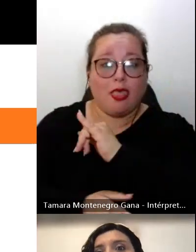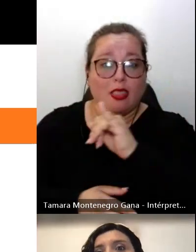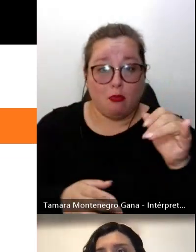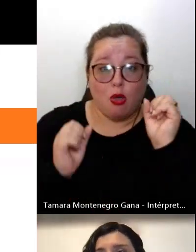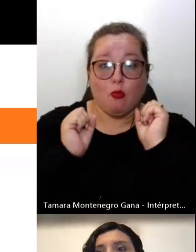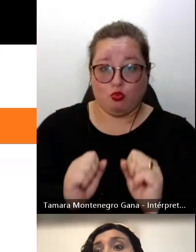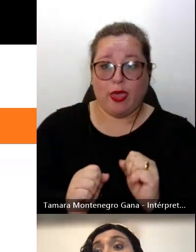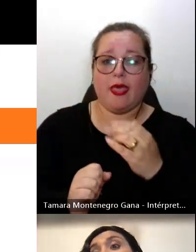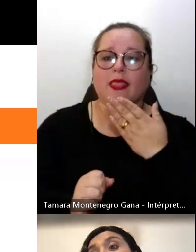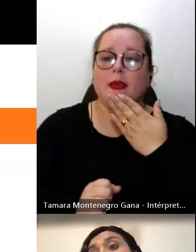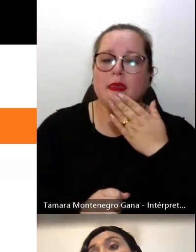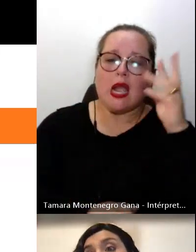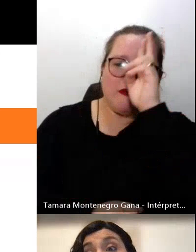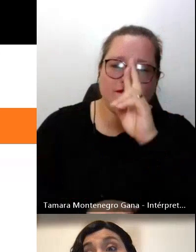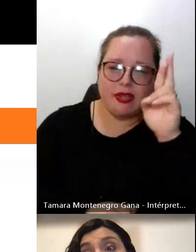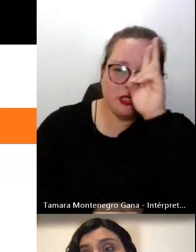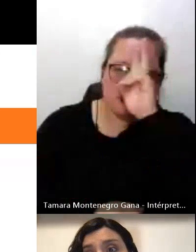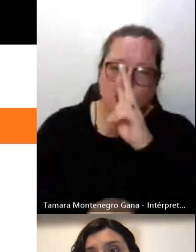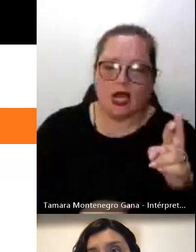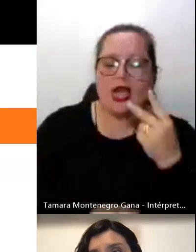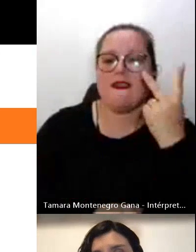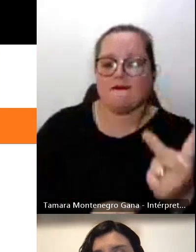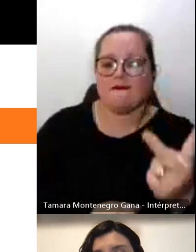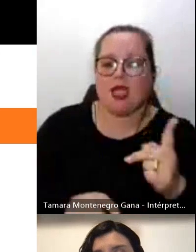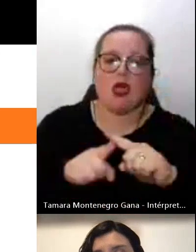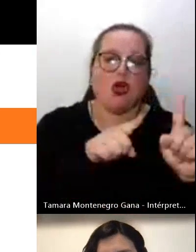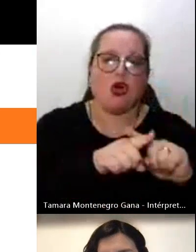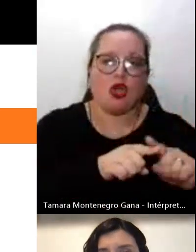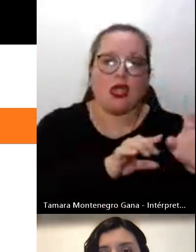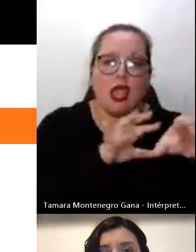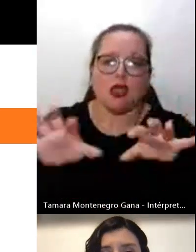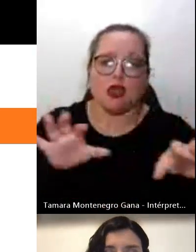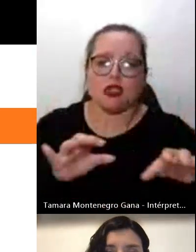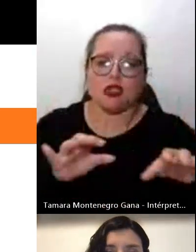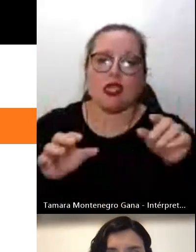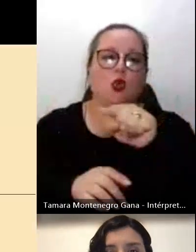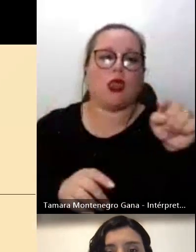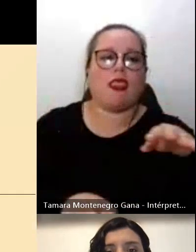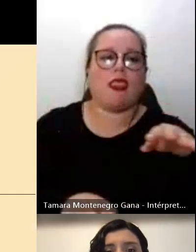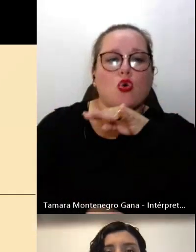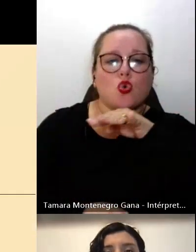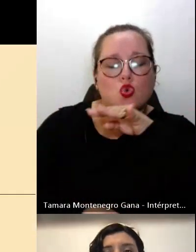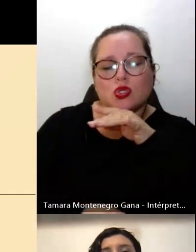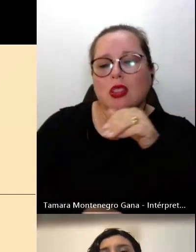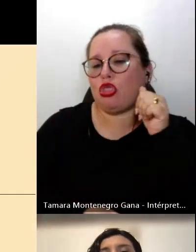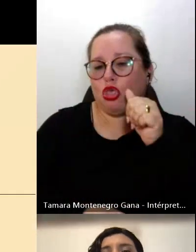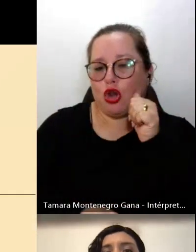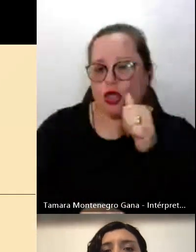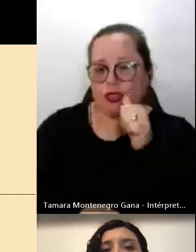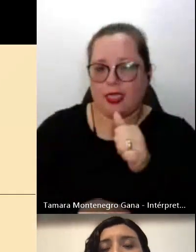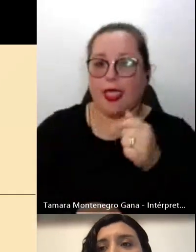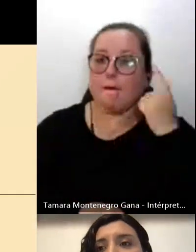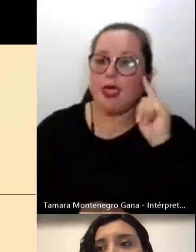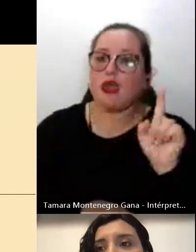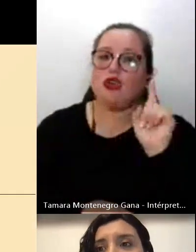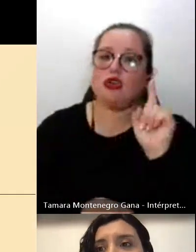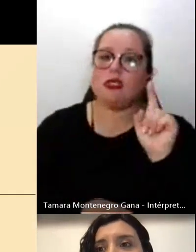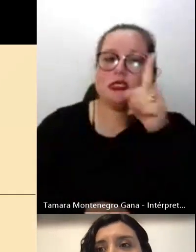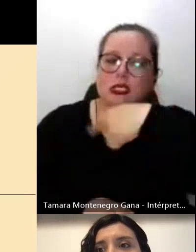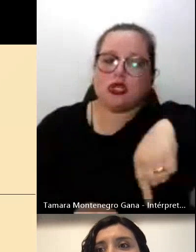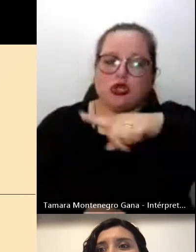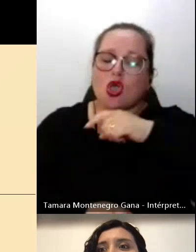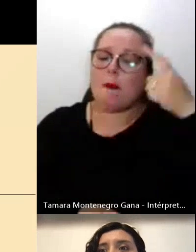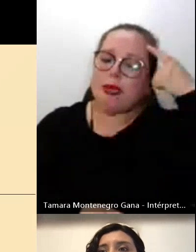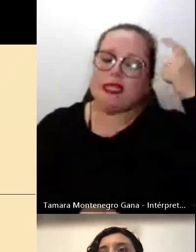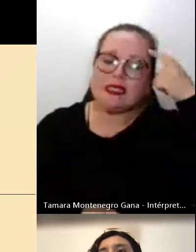seguir reflexionando y dándose cuenta de muchos otros elementos que ustedes utilizan en el día a día. Pero si pensamos